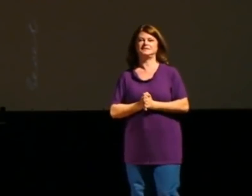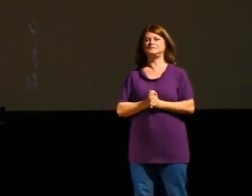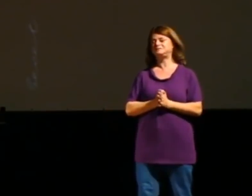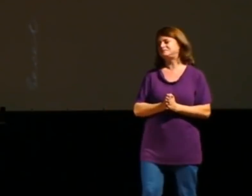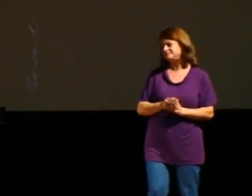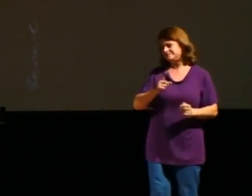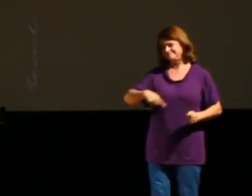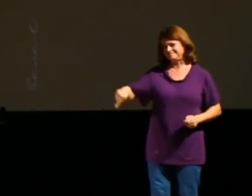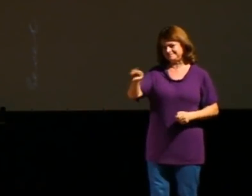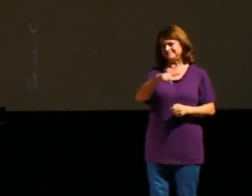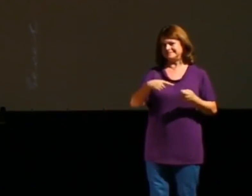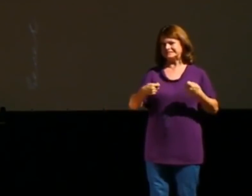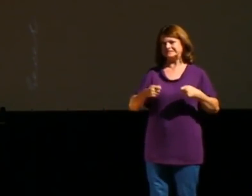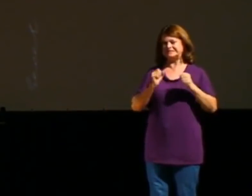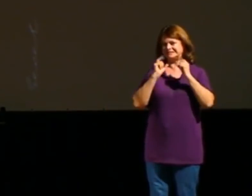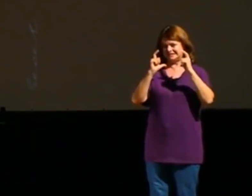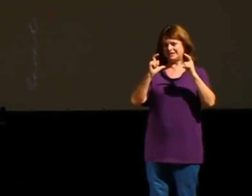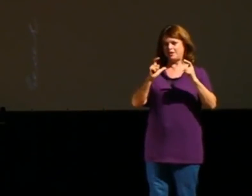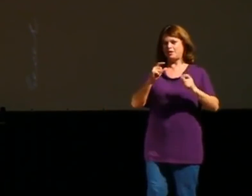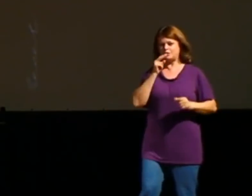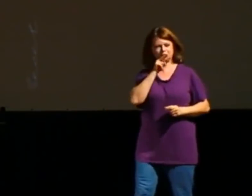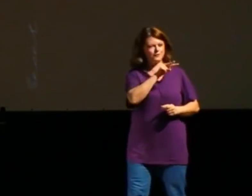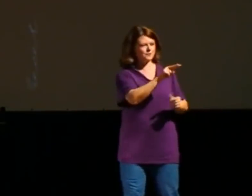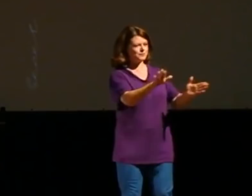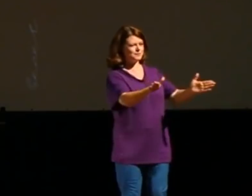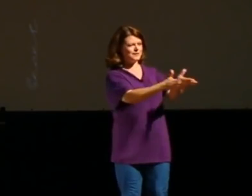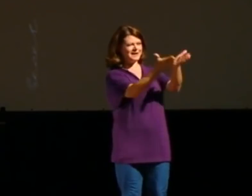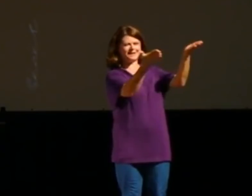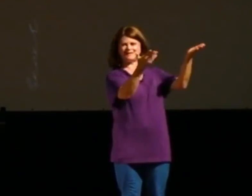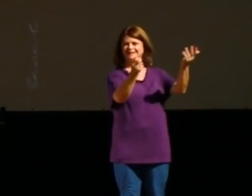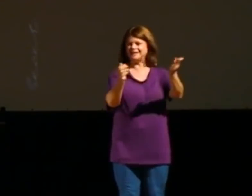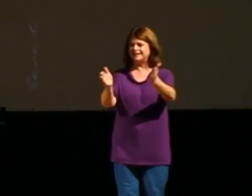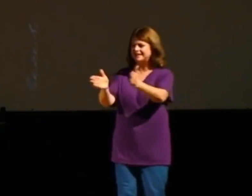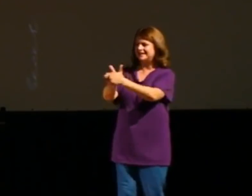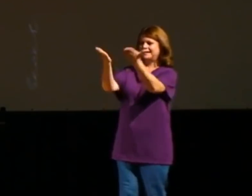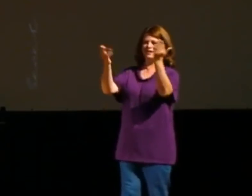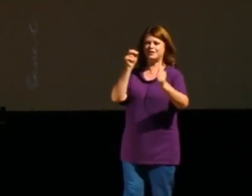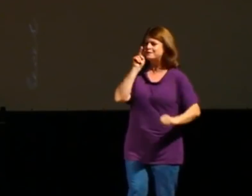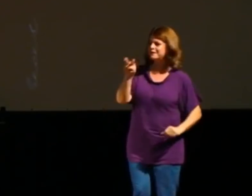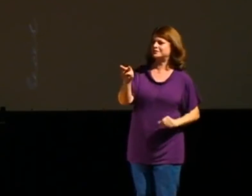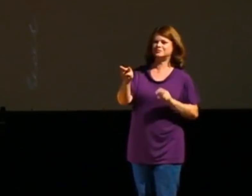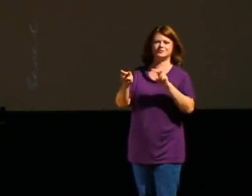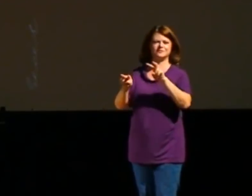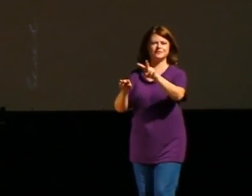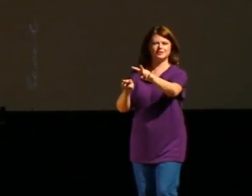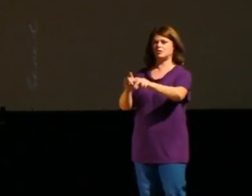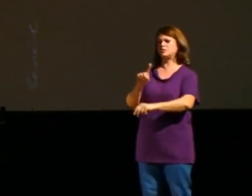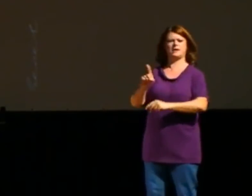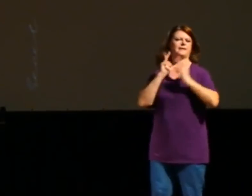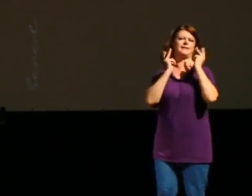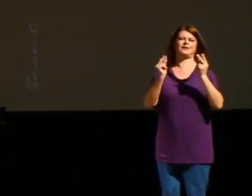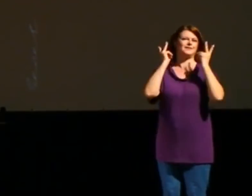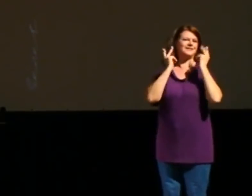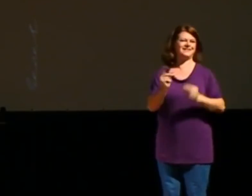vivo. Quando você vê um milagre, você vê o quê? Você vê algo acontecendo que não é natural, não é um